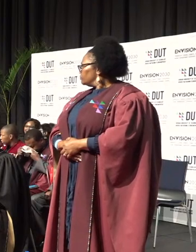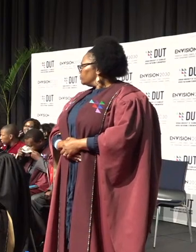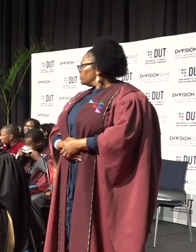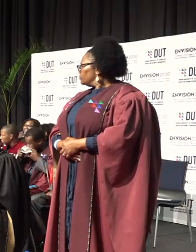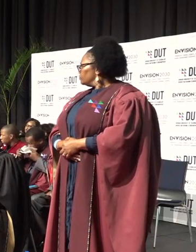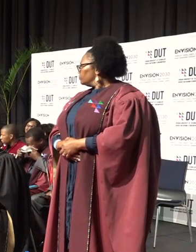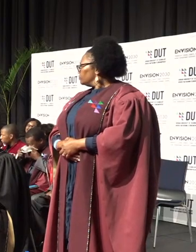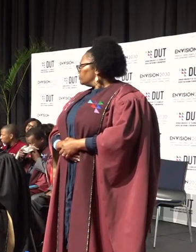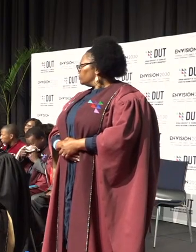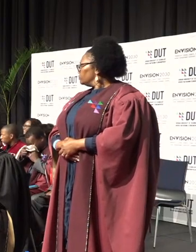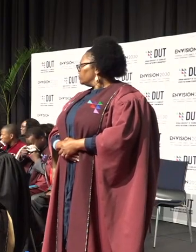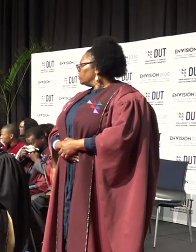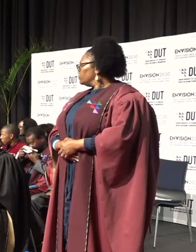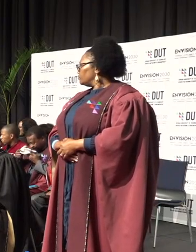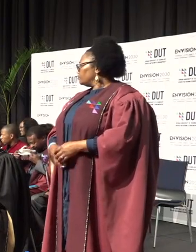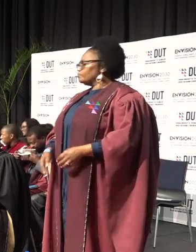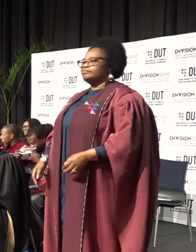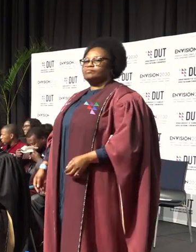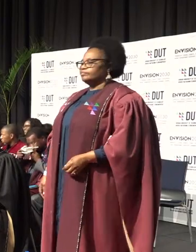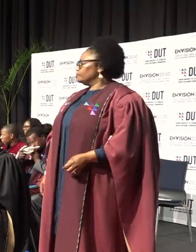Nokolo Lucia Gunene.